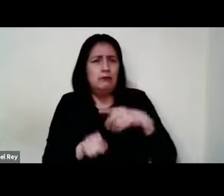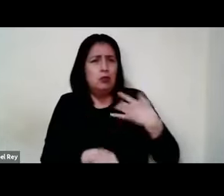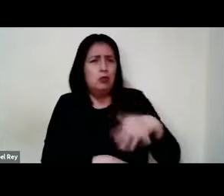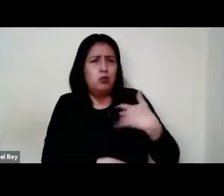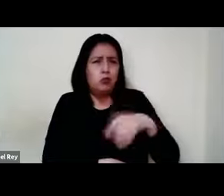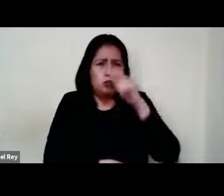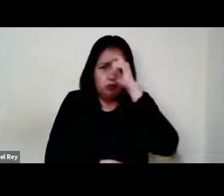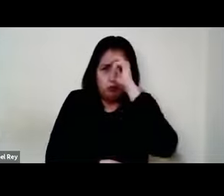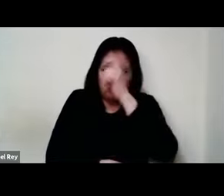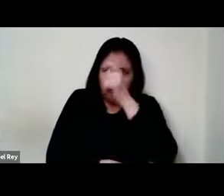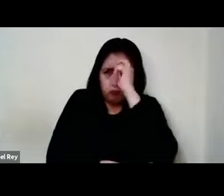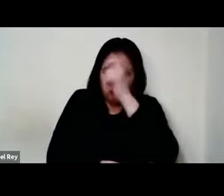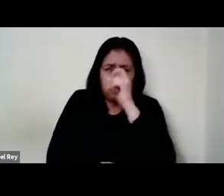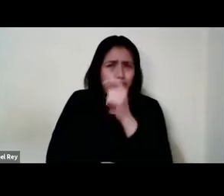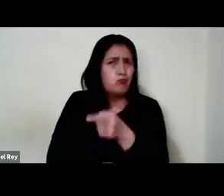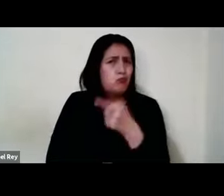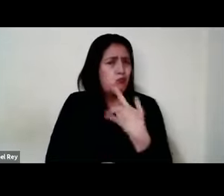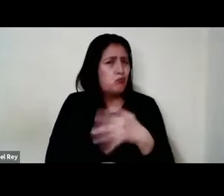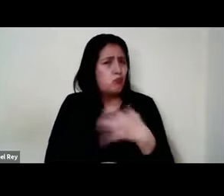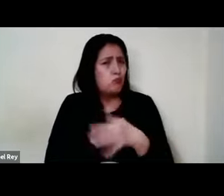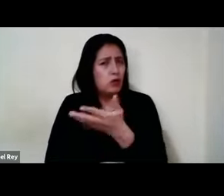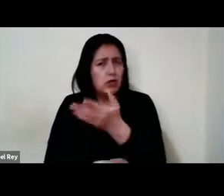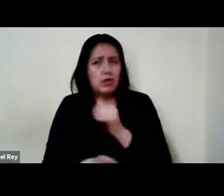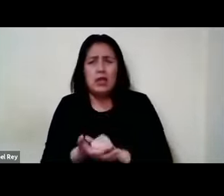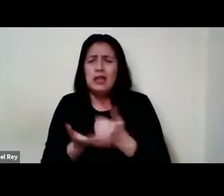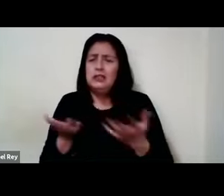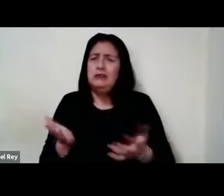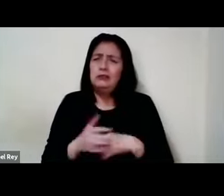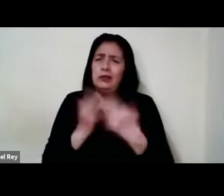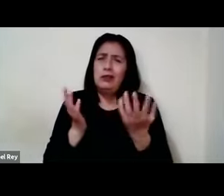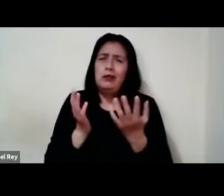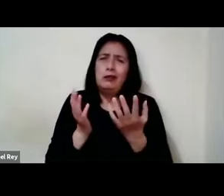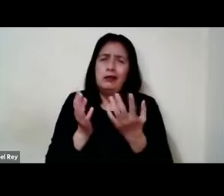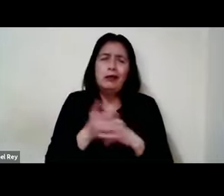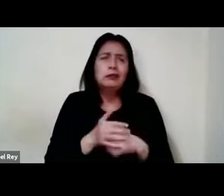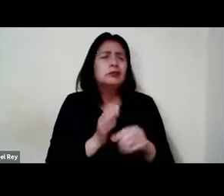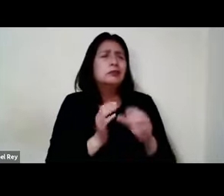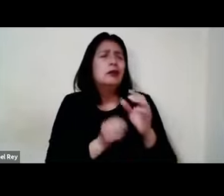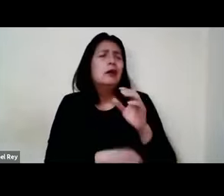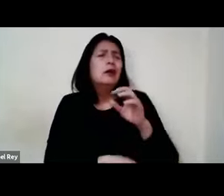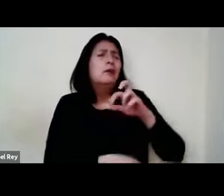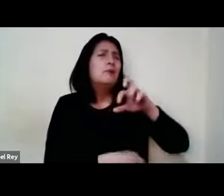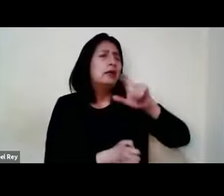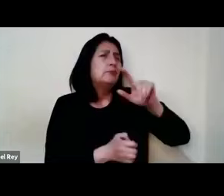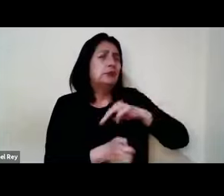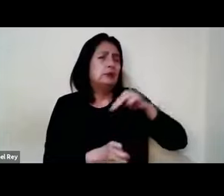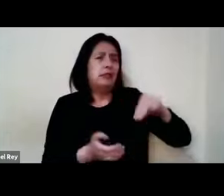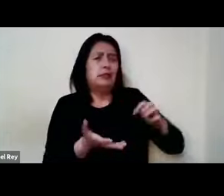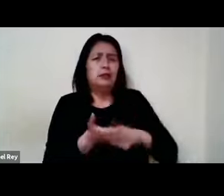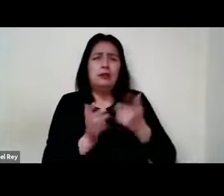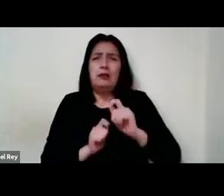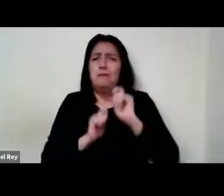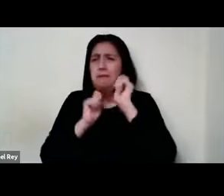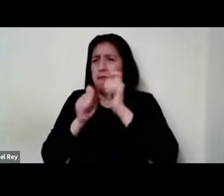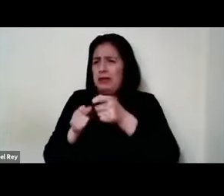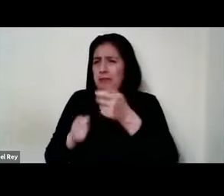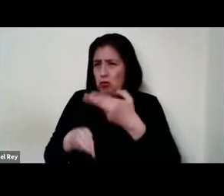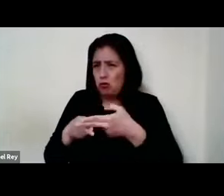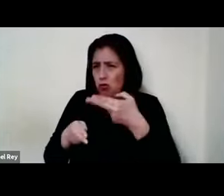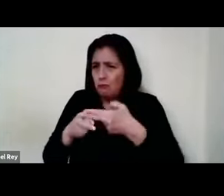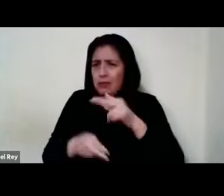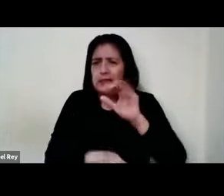reconocimientos, ha sido merecedor de las Palmas Magisteriales, del Premio Nacional Encinas,